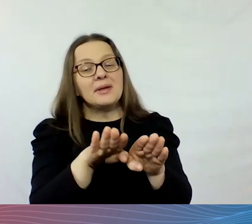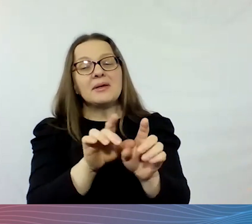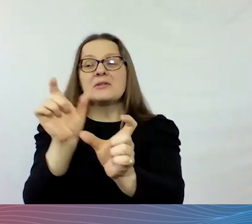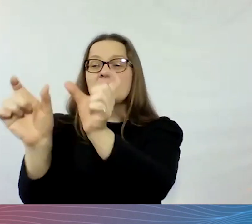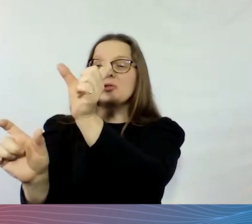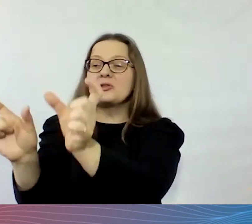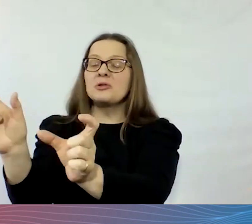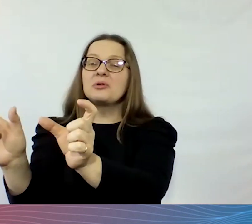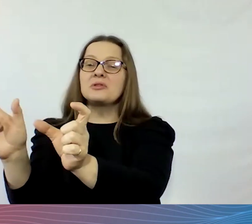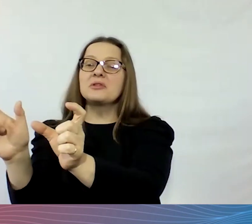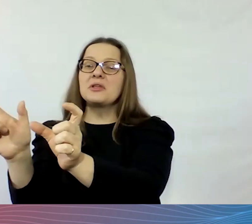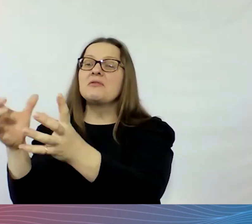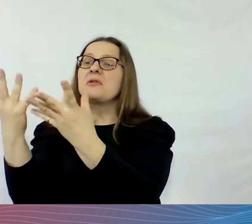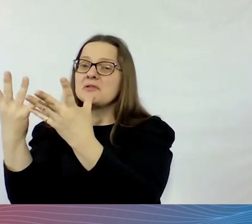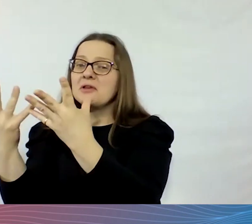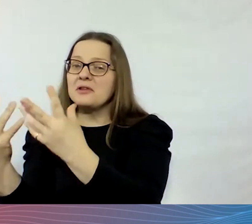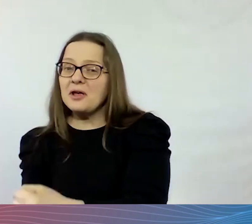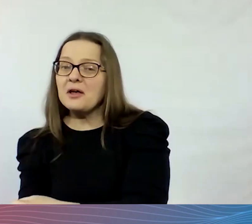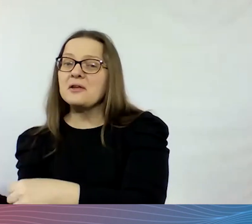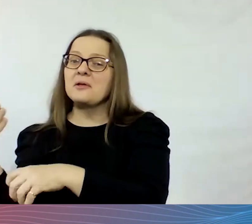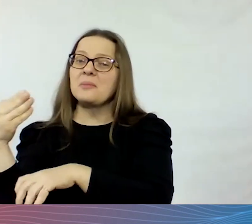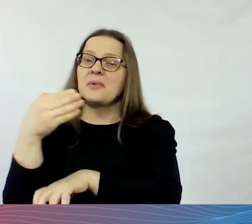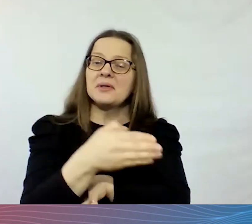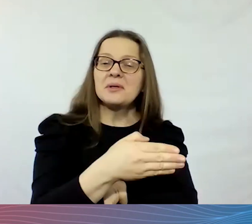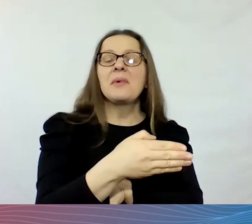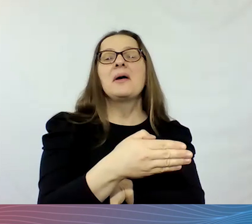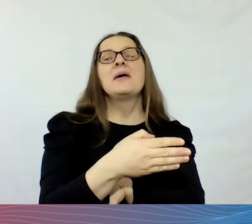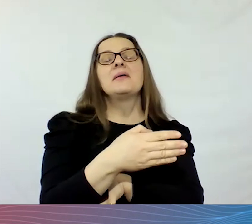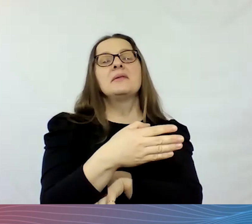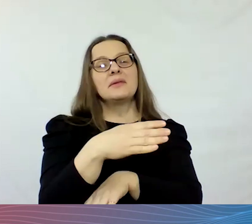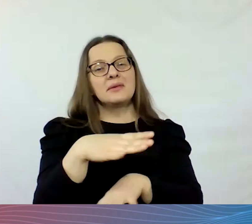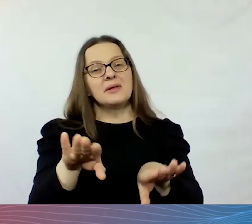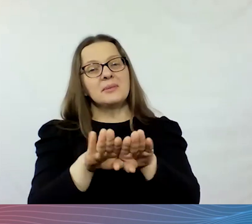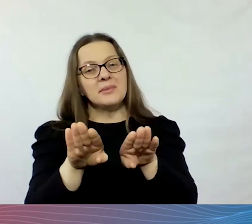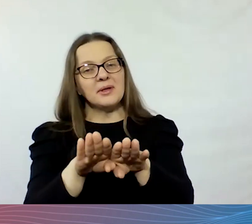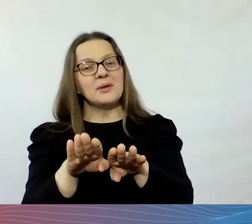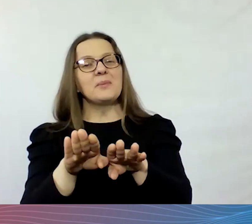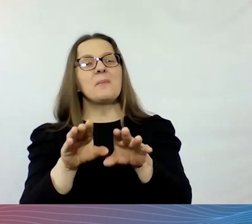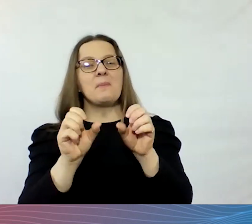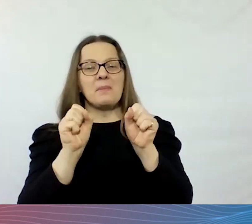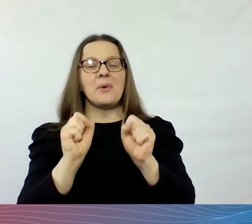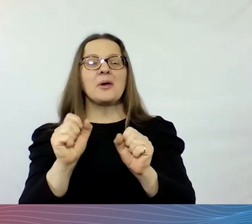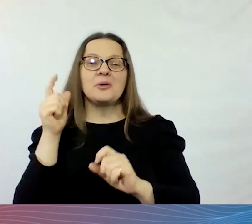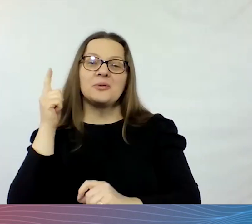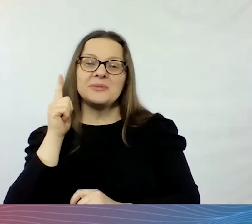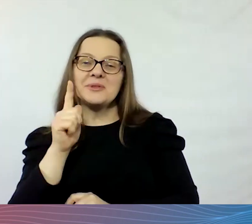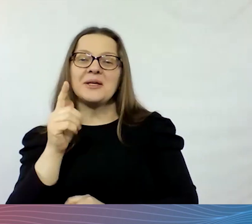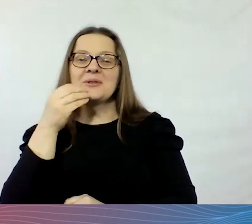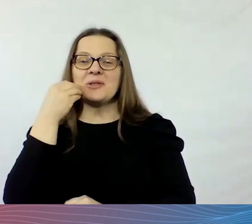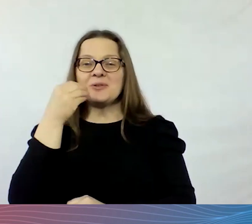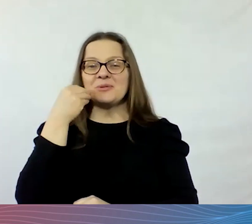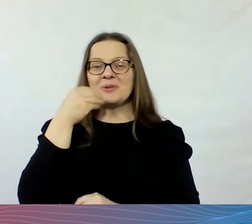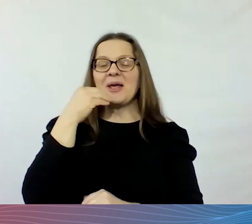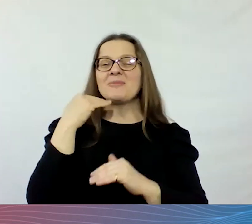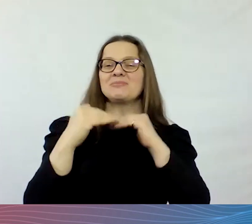Deus no Espírito. Então Ele está fazendo todo esse trabalho, irmãos, está nos fazendo